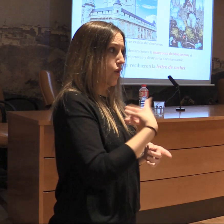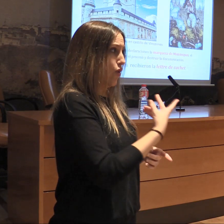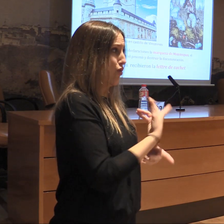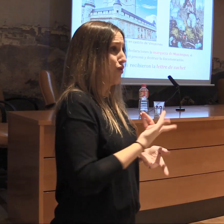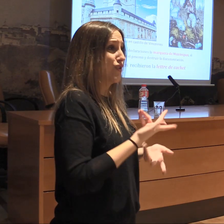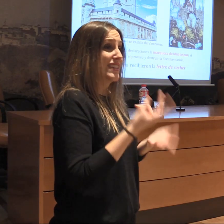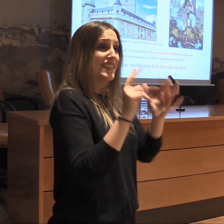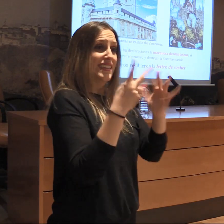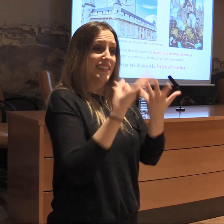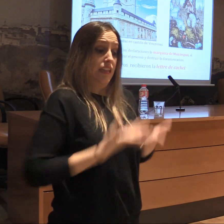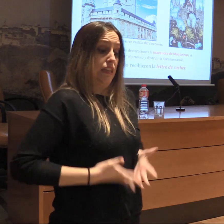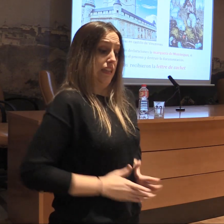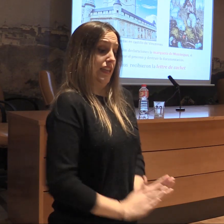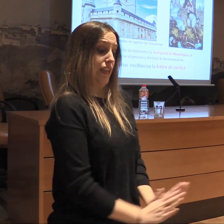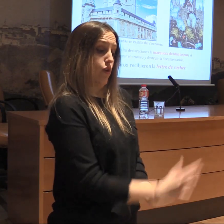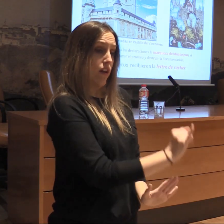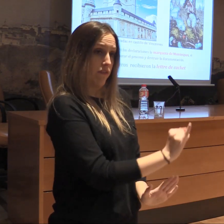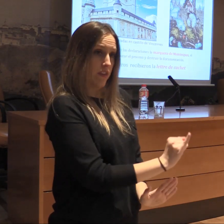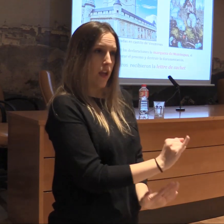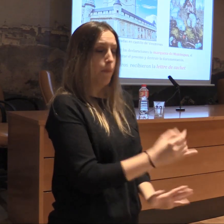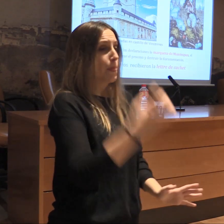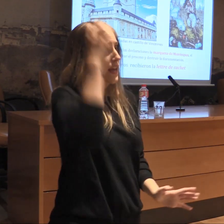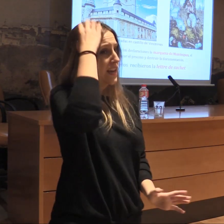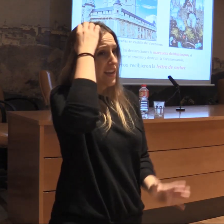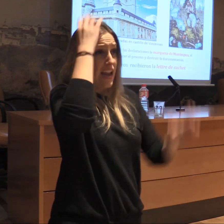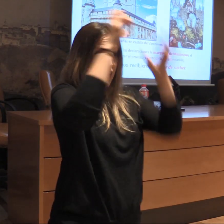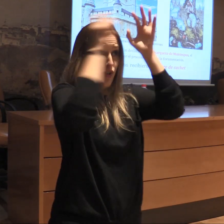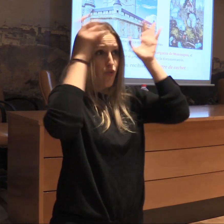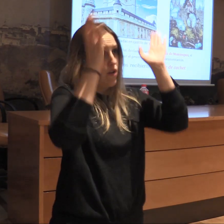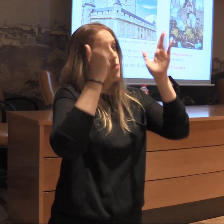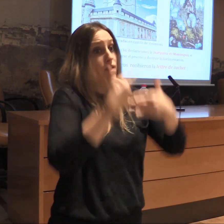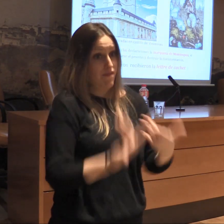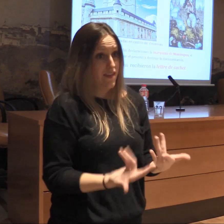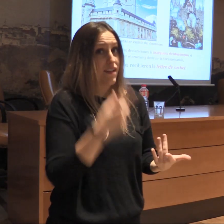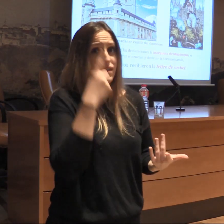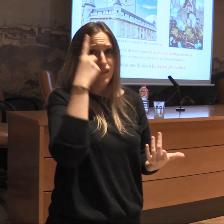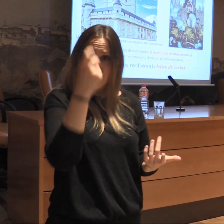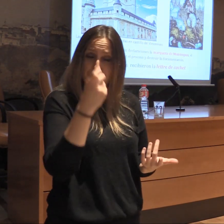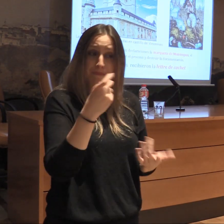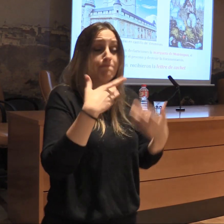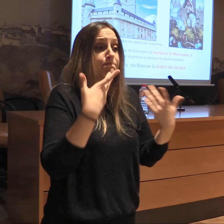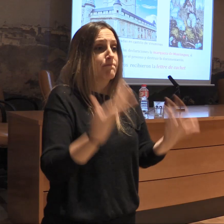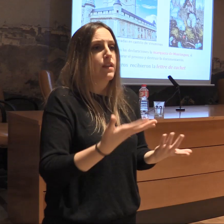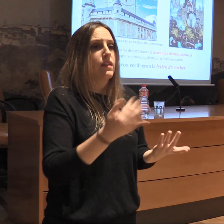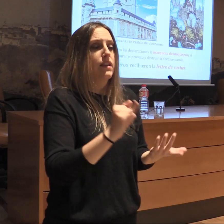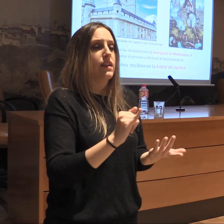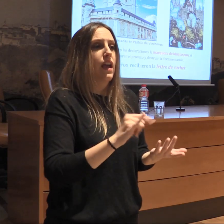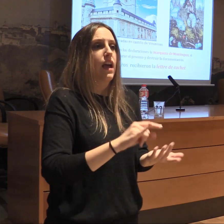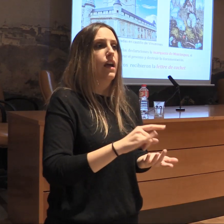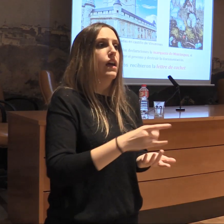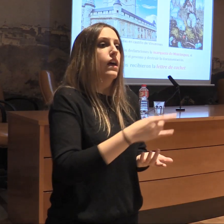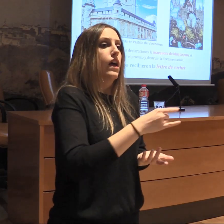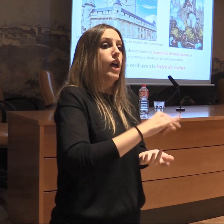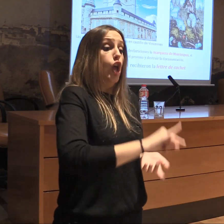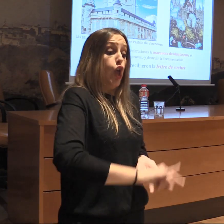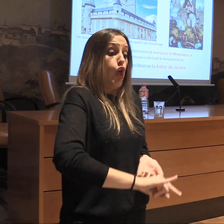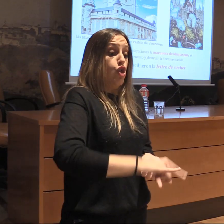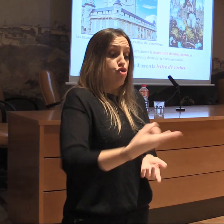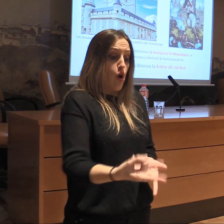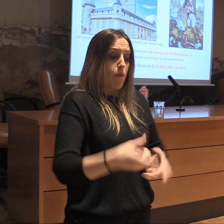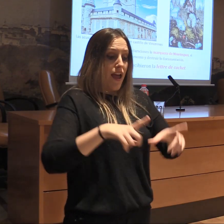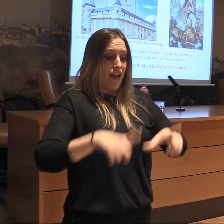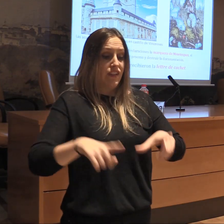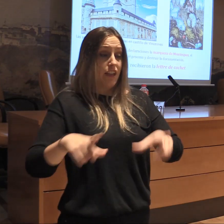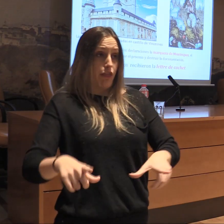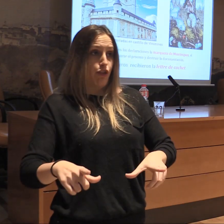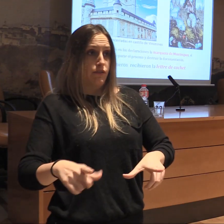digo, era la reina sin corona de Versalles, tenía el doble de habitaciones que la reina oficial